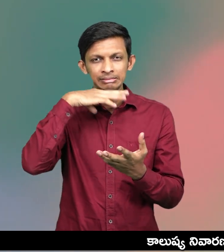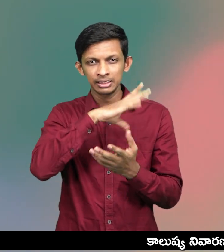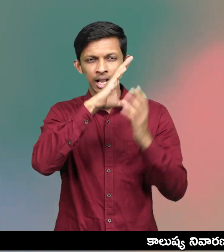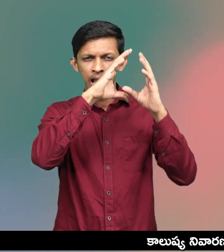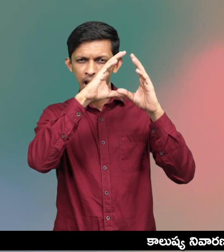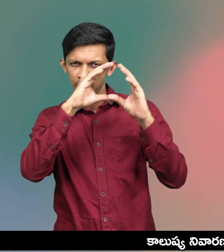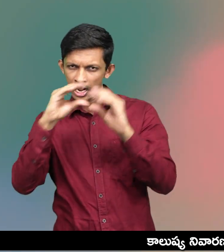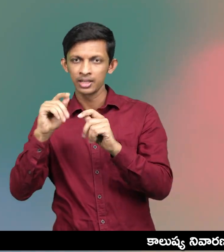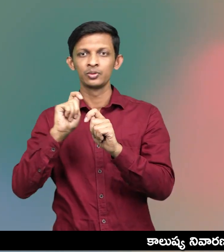కాలుష్య నివారణ పని